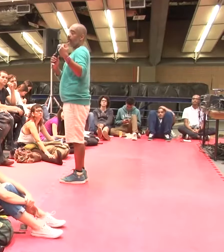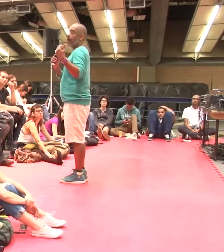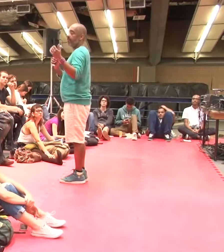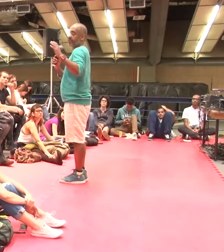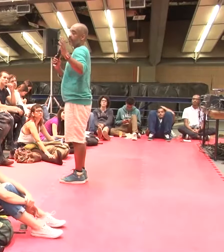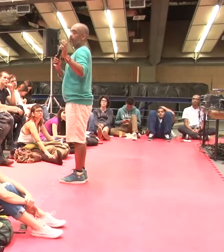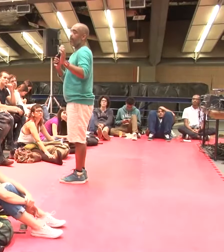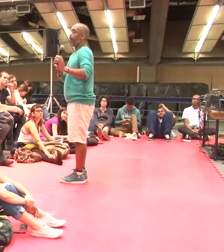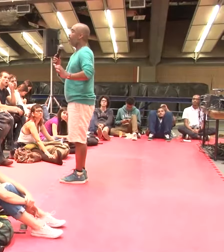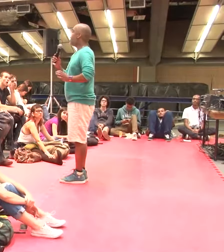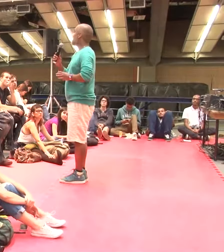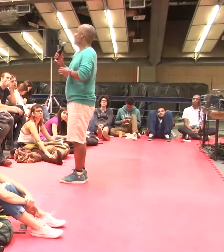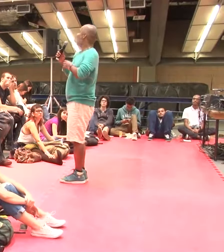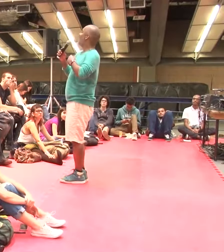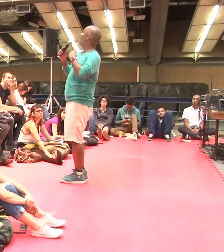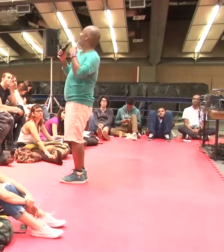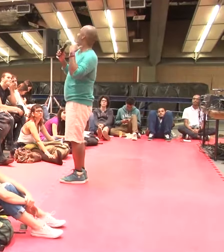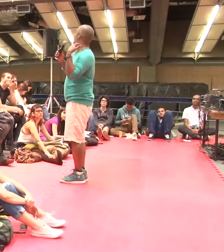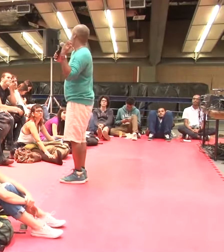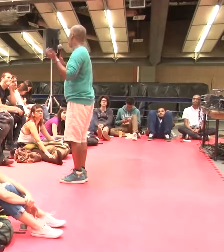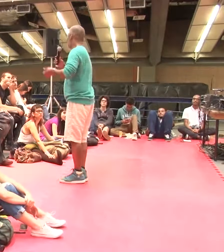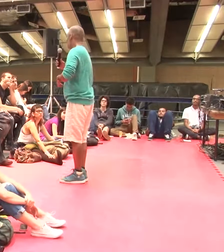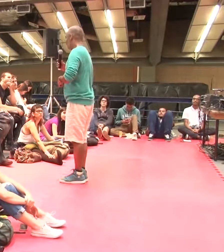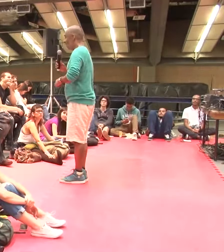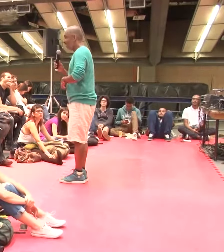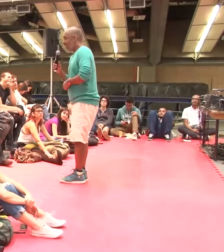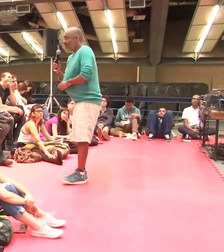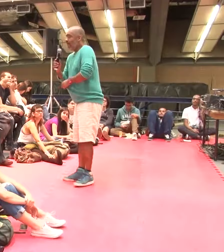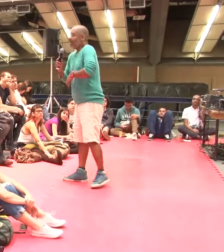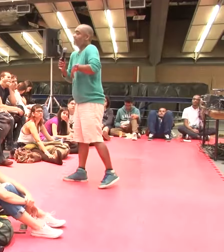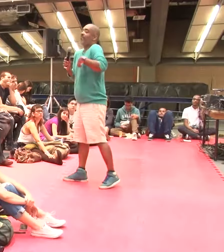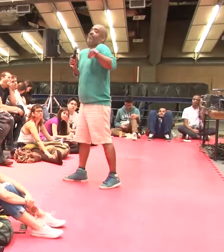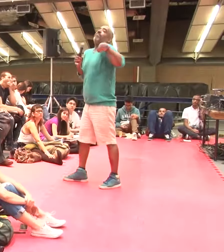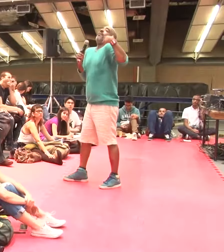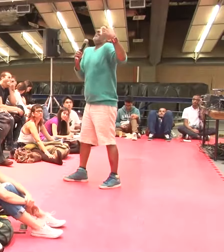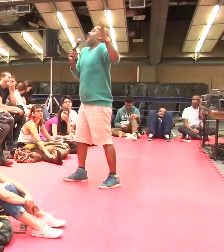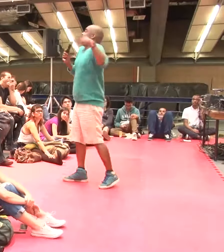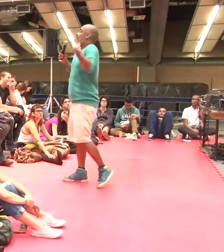dessa carruagem, desse libreto, gargalhando, né, bem